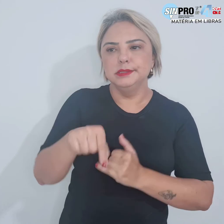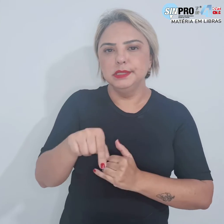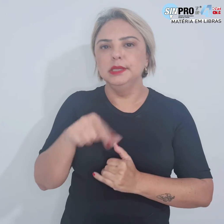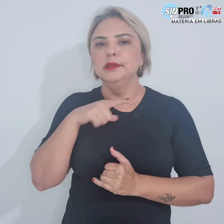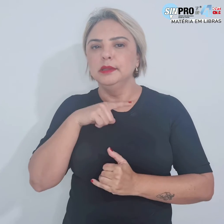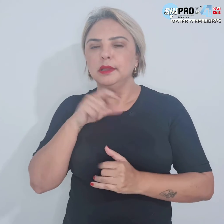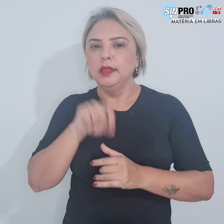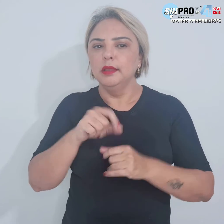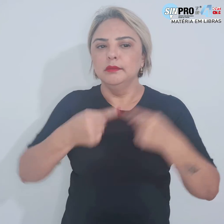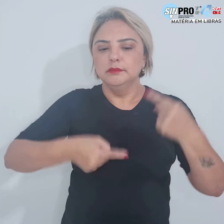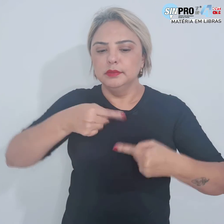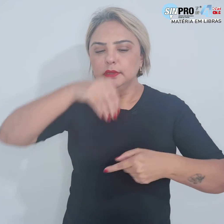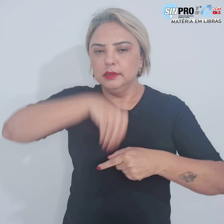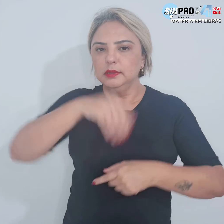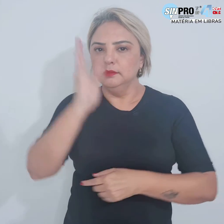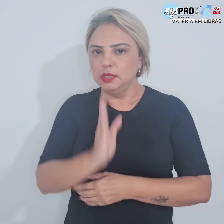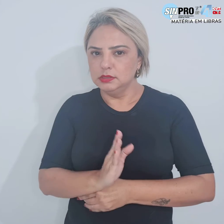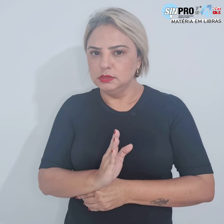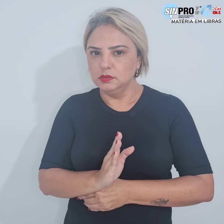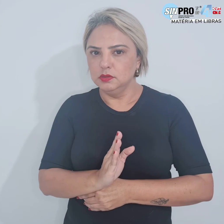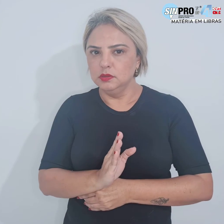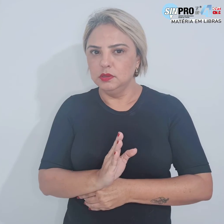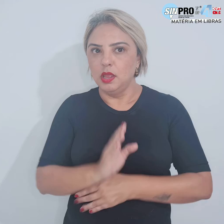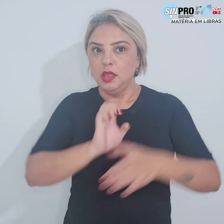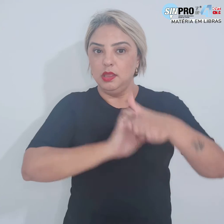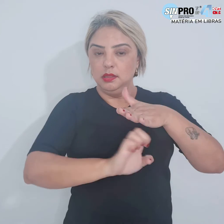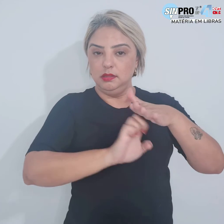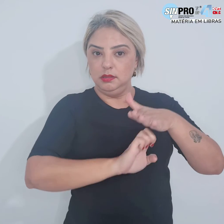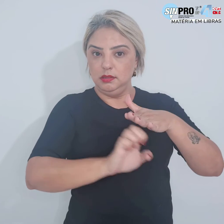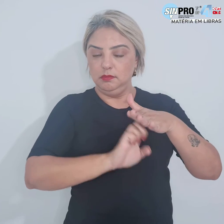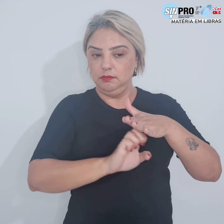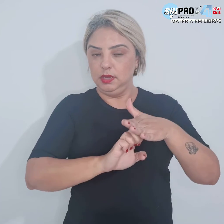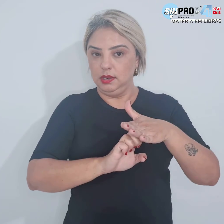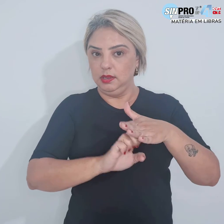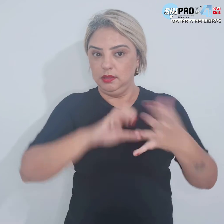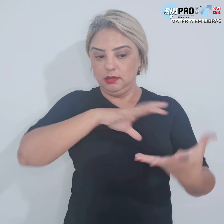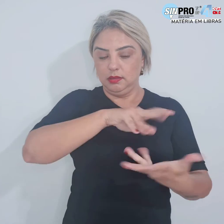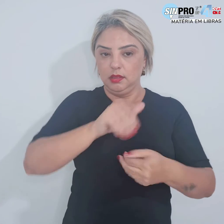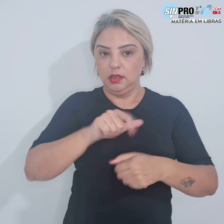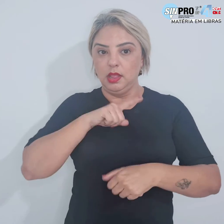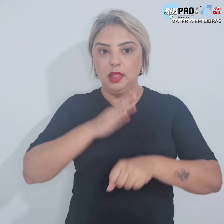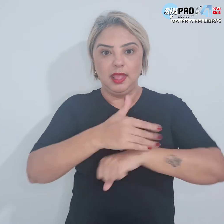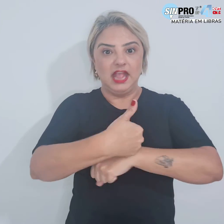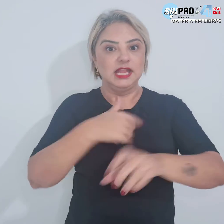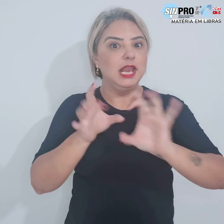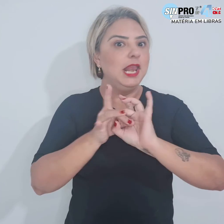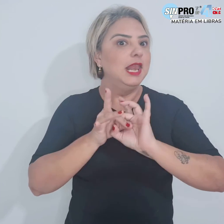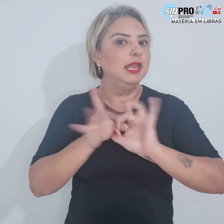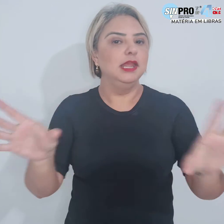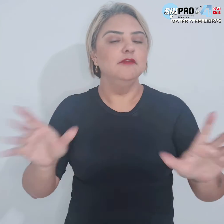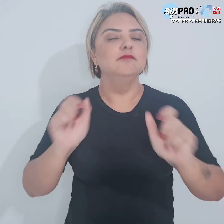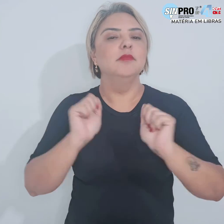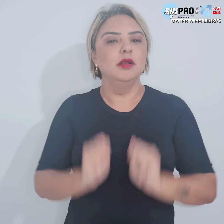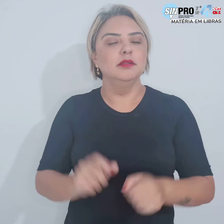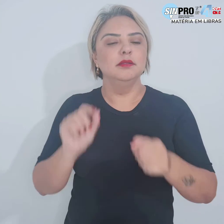sendo discutido no Brasil, empresas passariam a ter acesso livre, podendo aproveitar